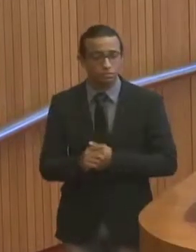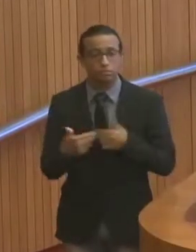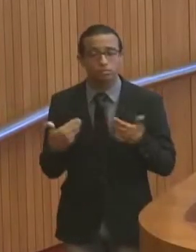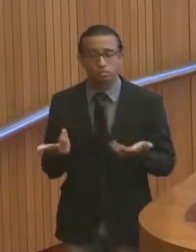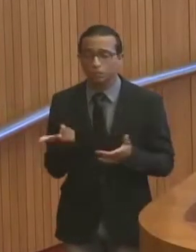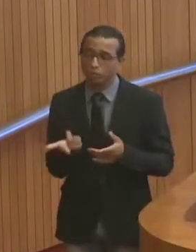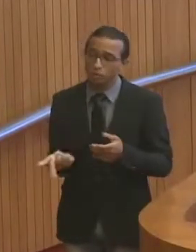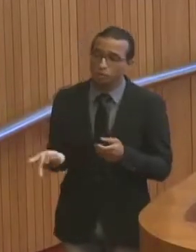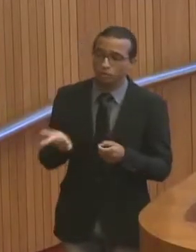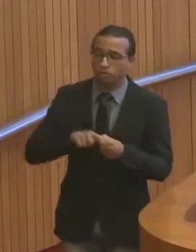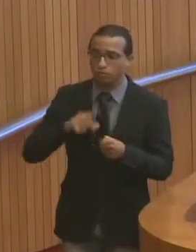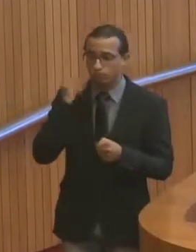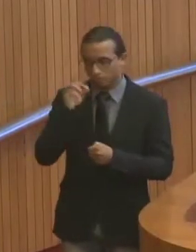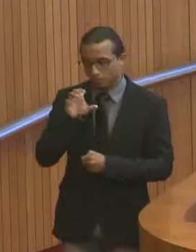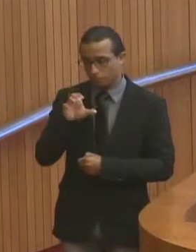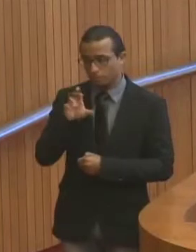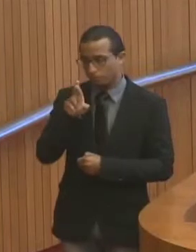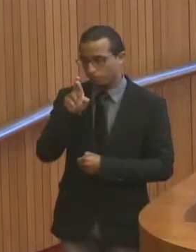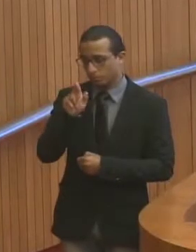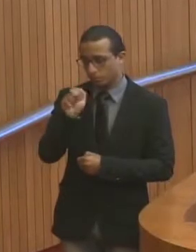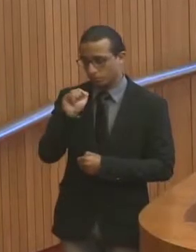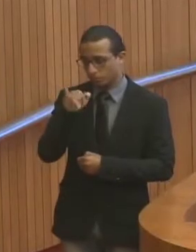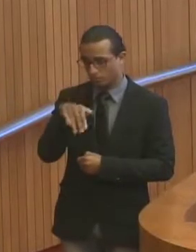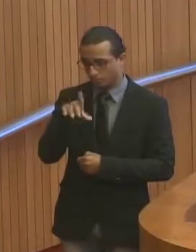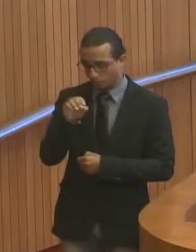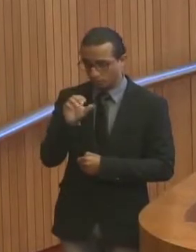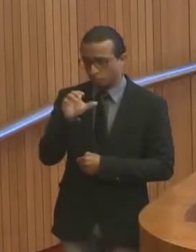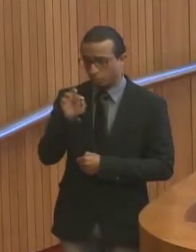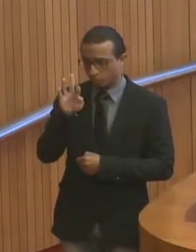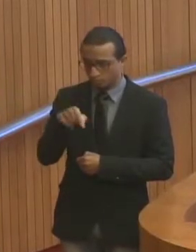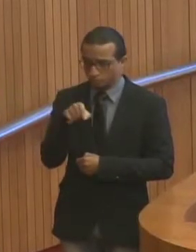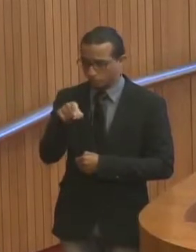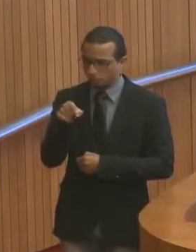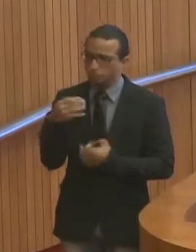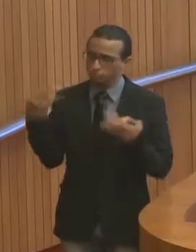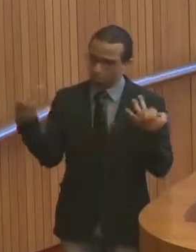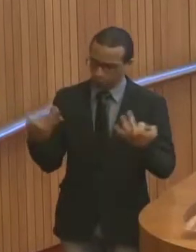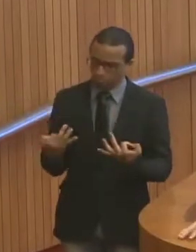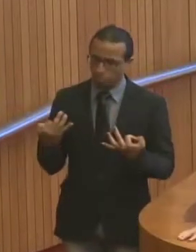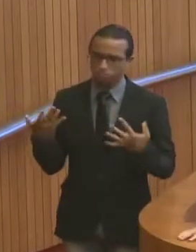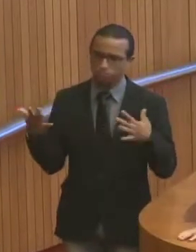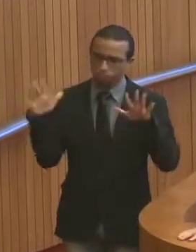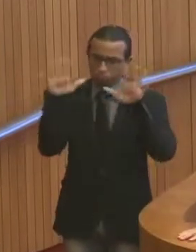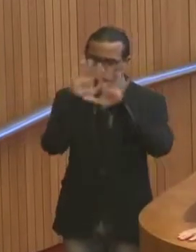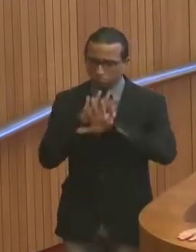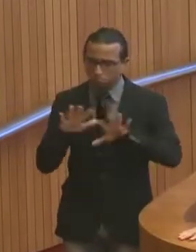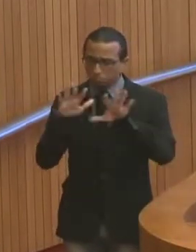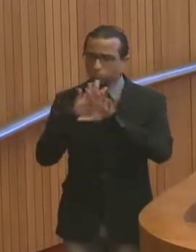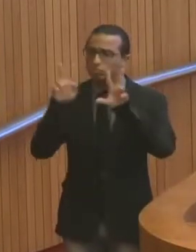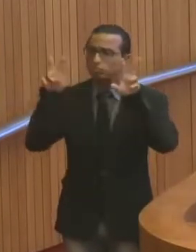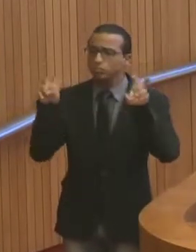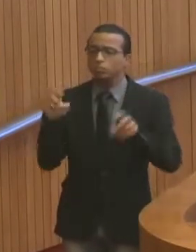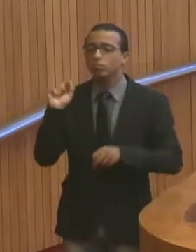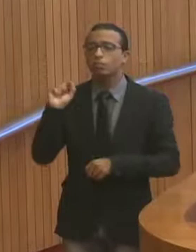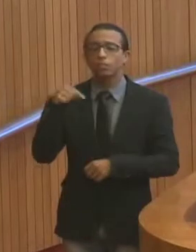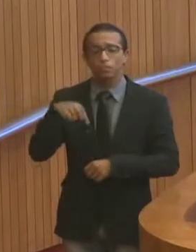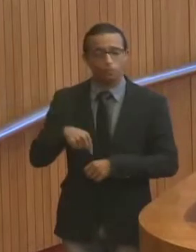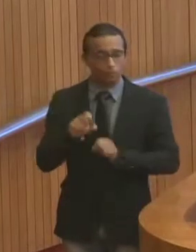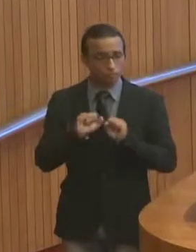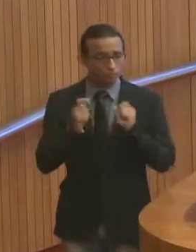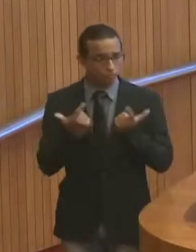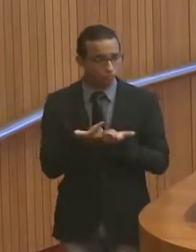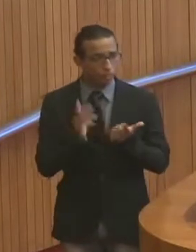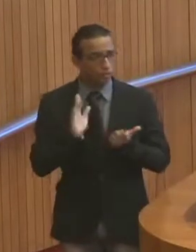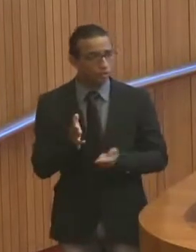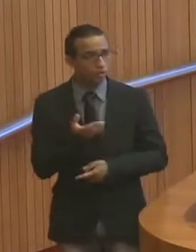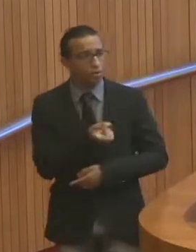aí eu volto, deputado Raimundo Coutrinho, Vossa Excelência muito bem abordou com preocupação esse tema, de que essa casa, conforme já